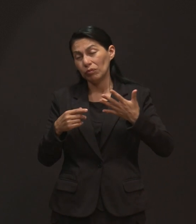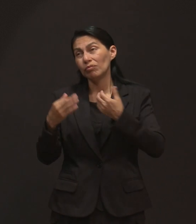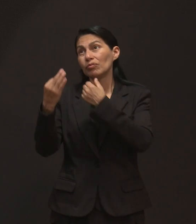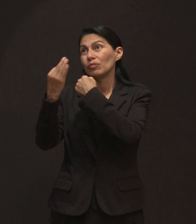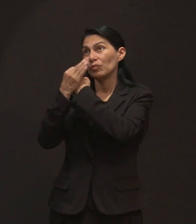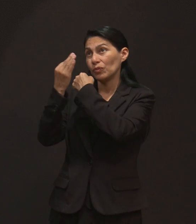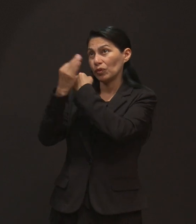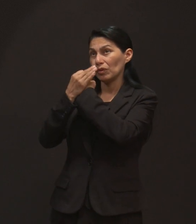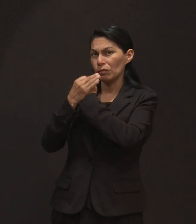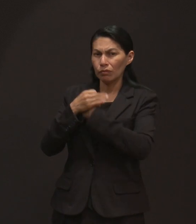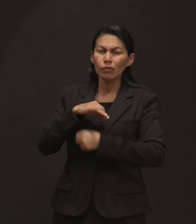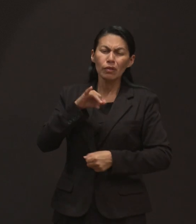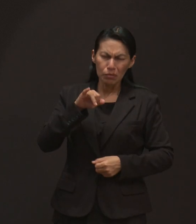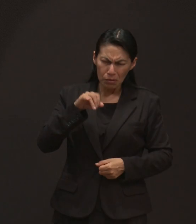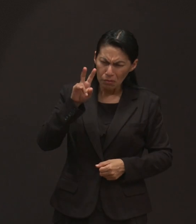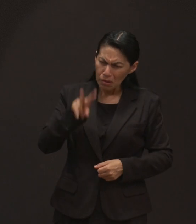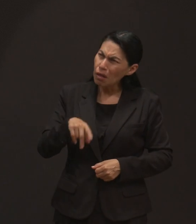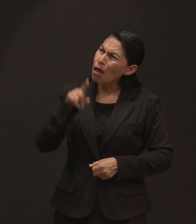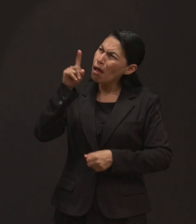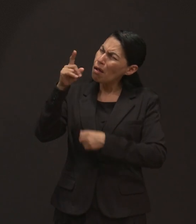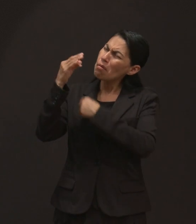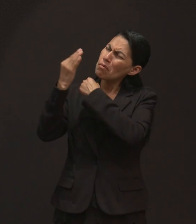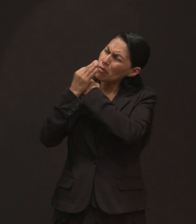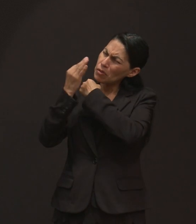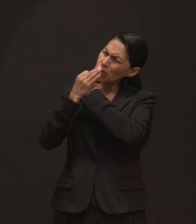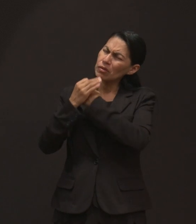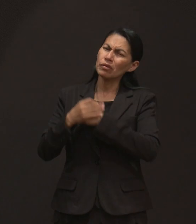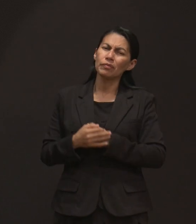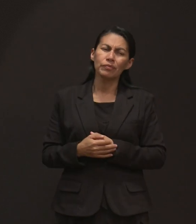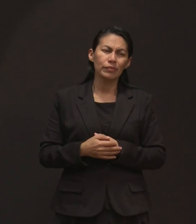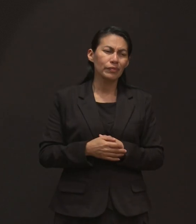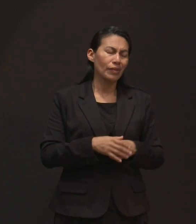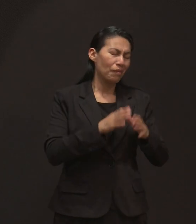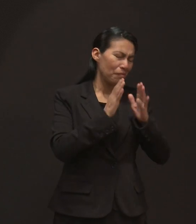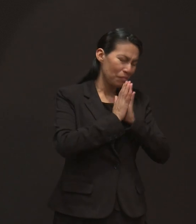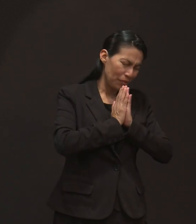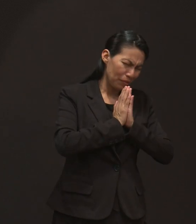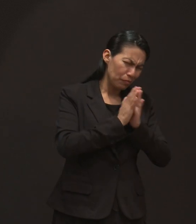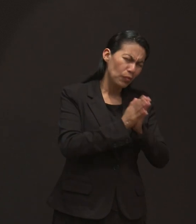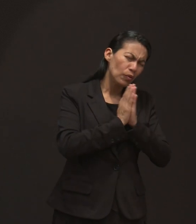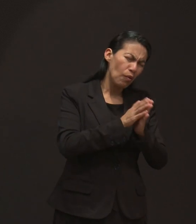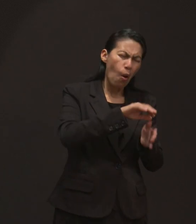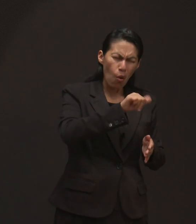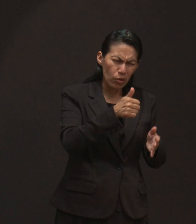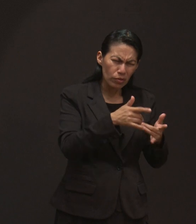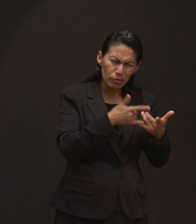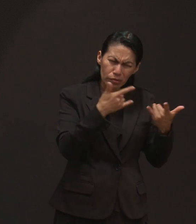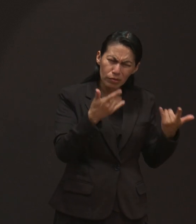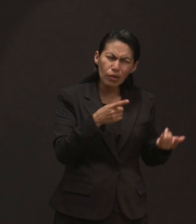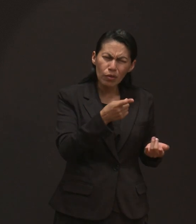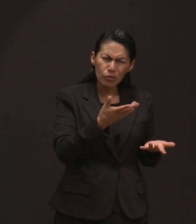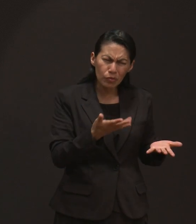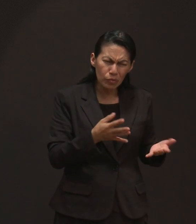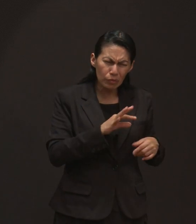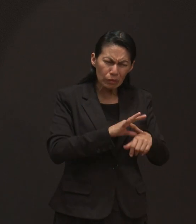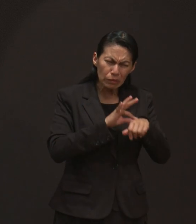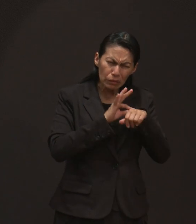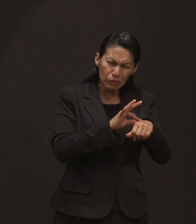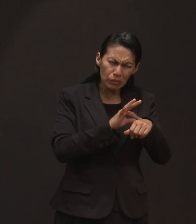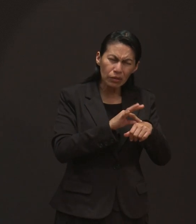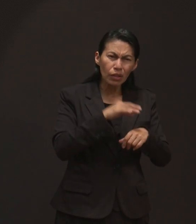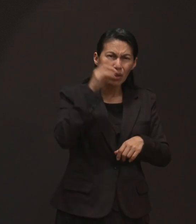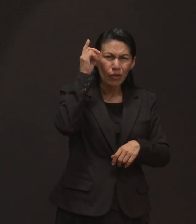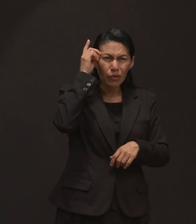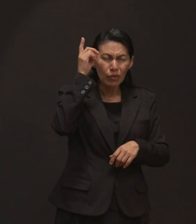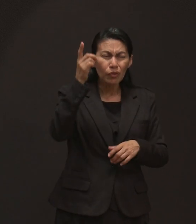Sí, realmente Él es nuestro protector. Amén. Cuéntanos alguna otra anécdota que